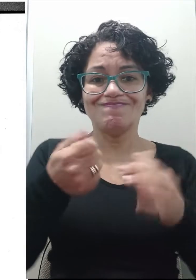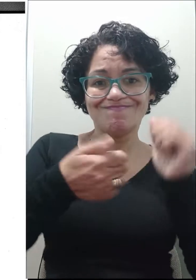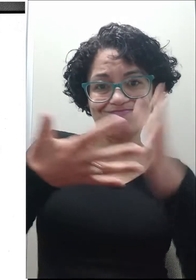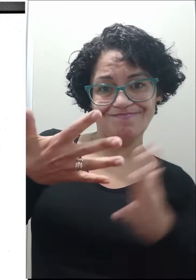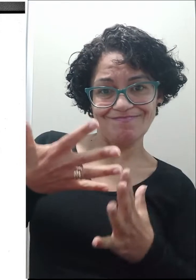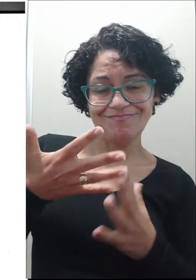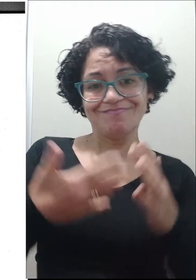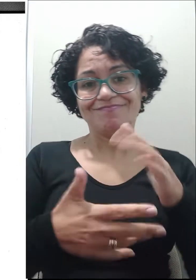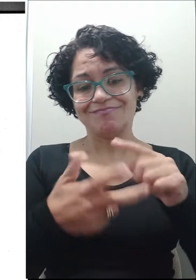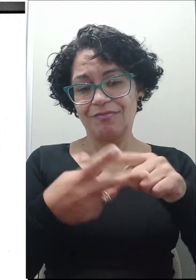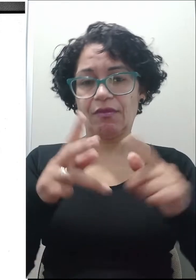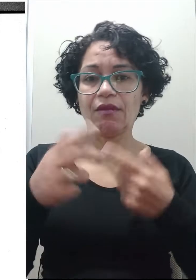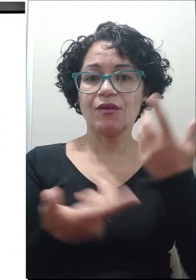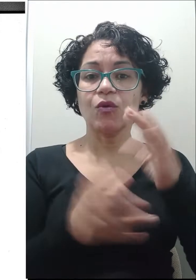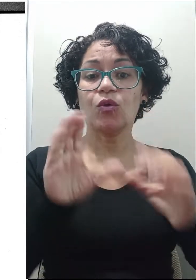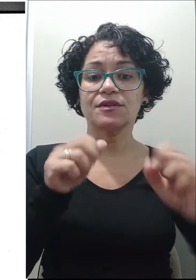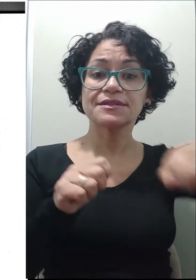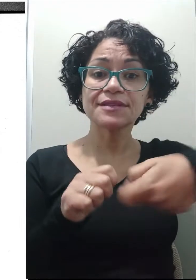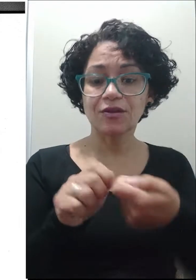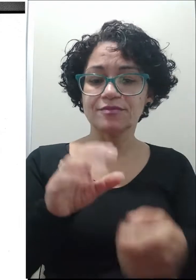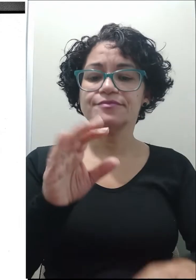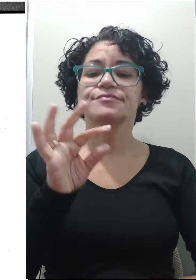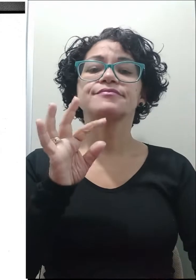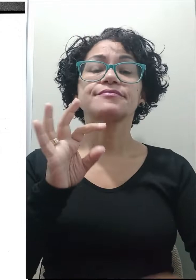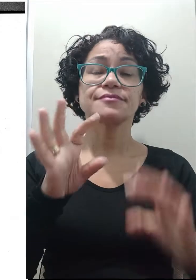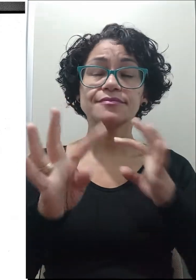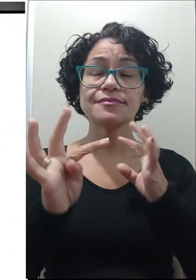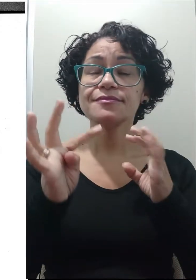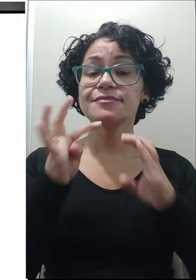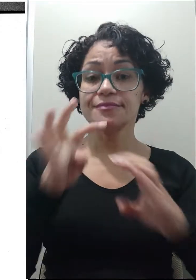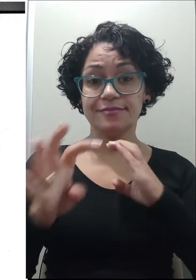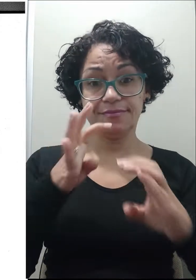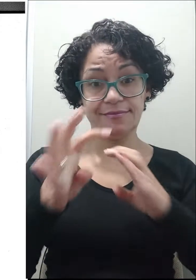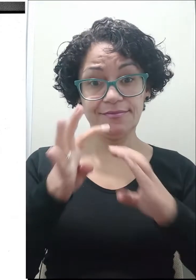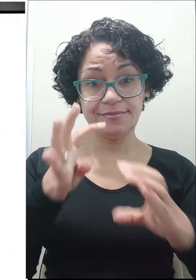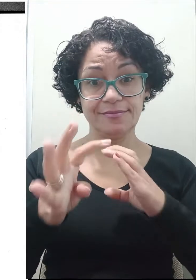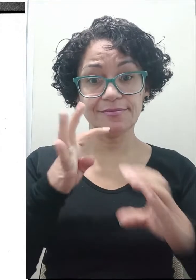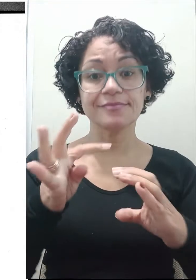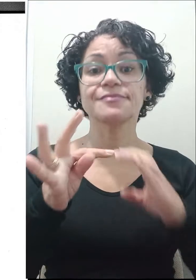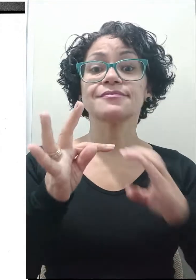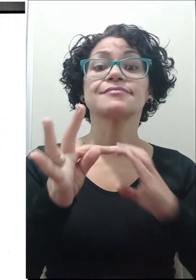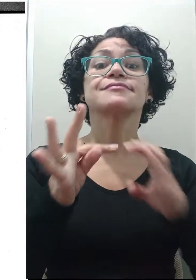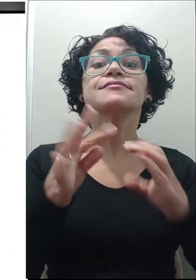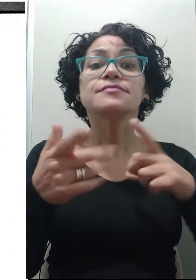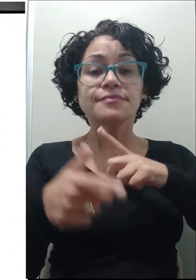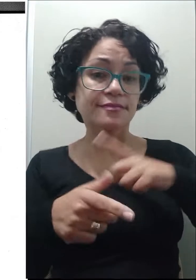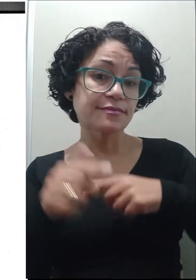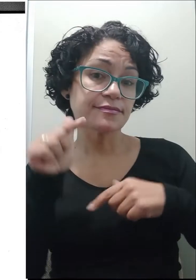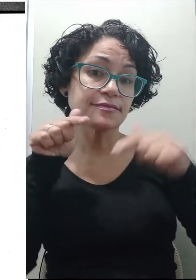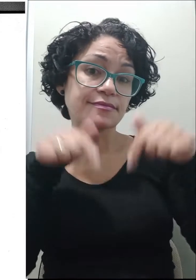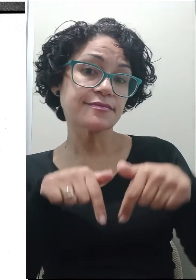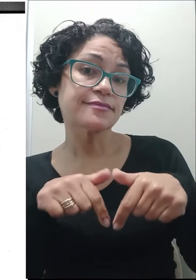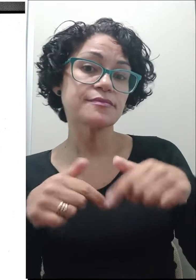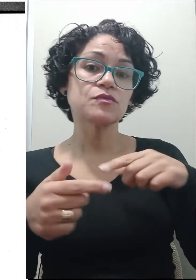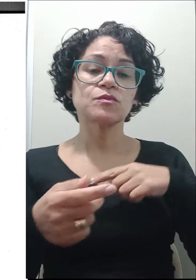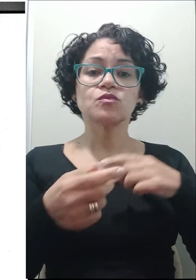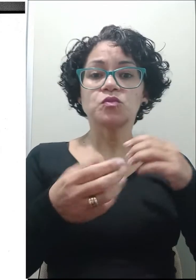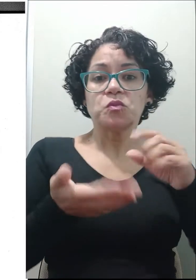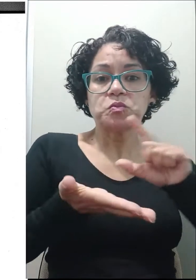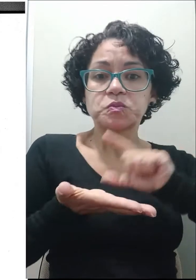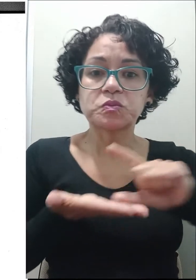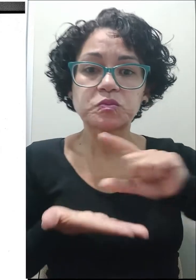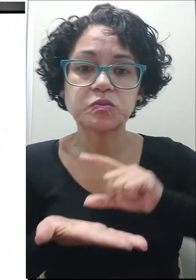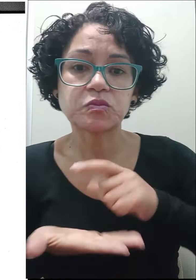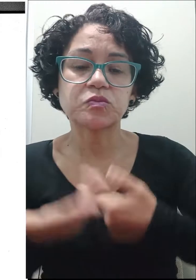sinais com a oralização. São utilizados todos os tipos de recursos: